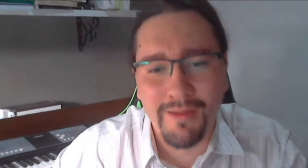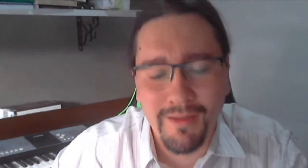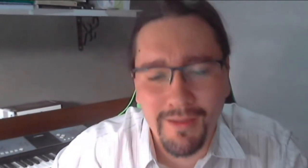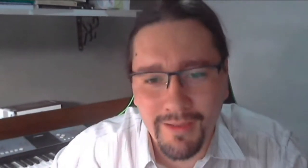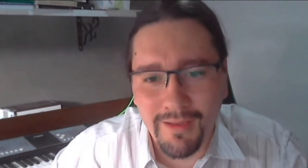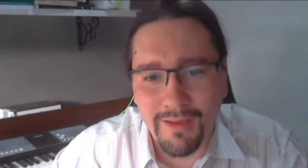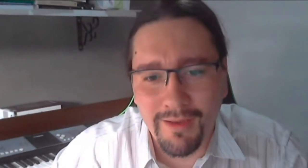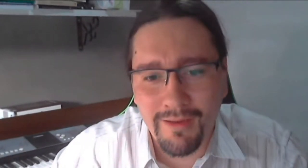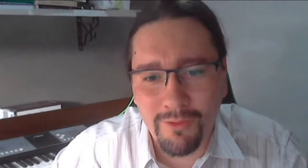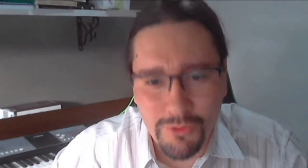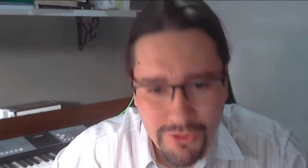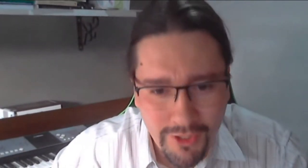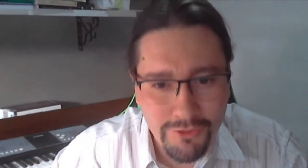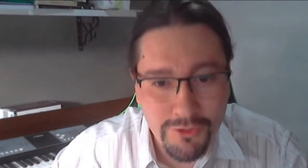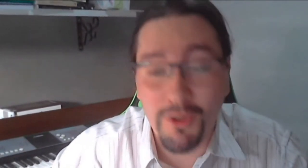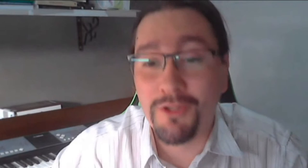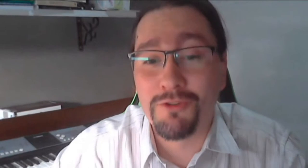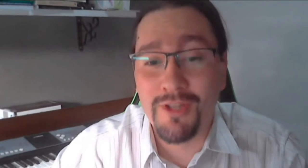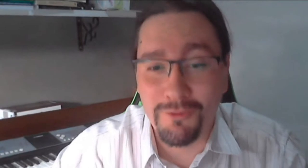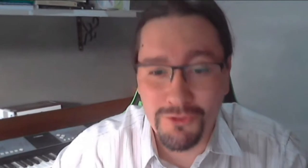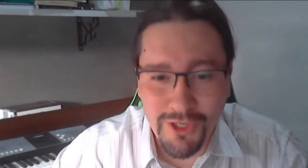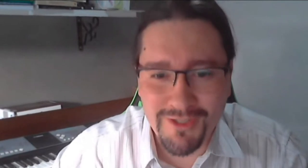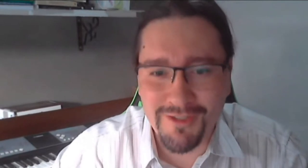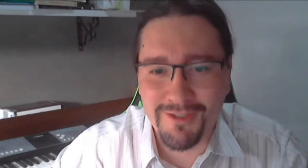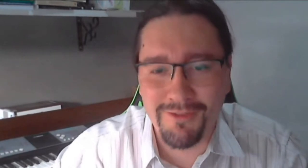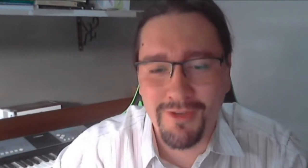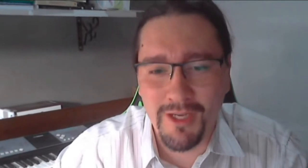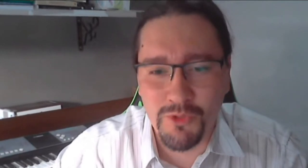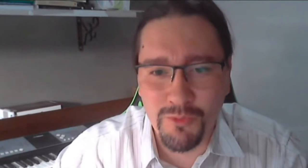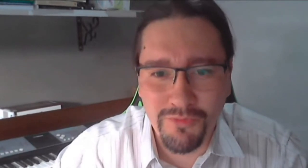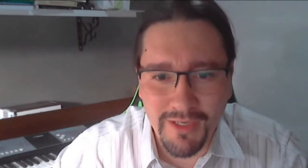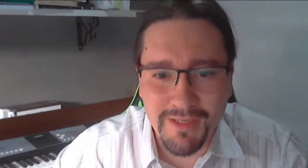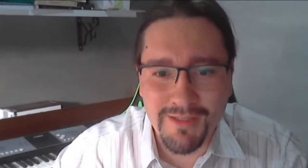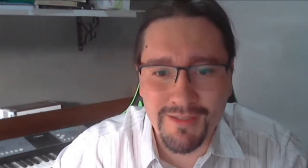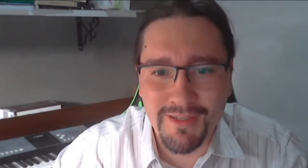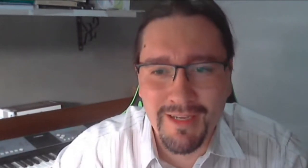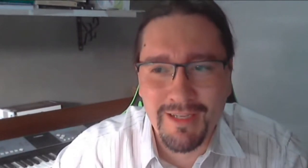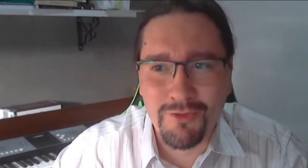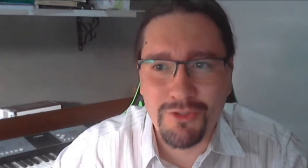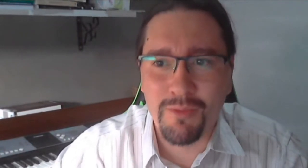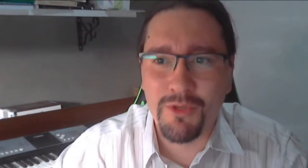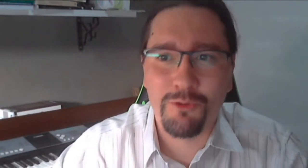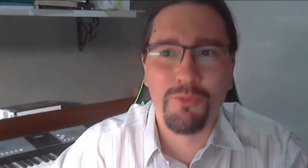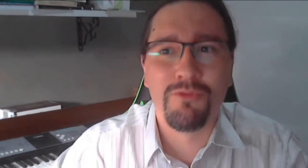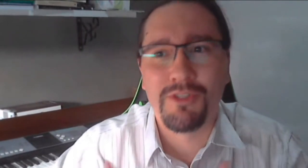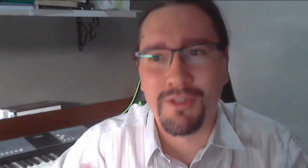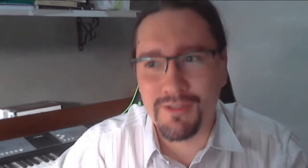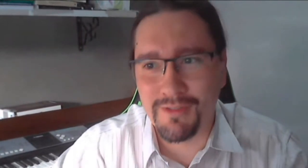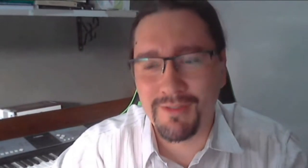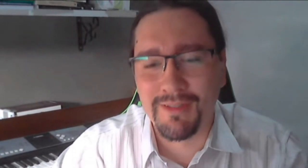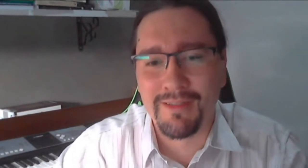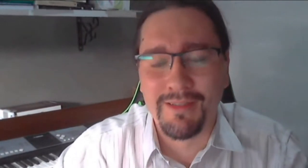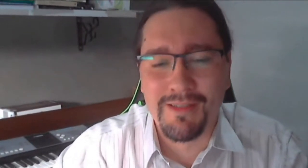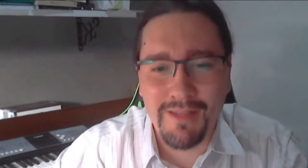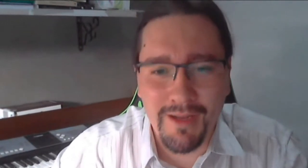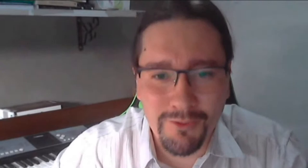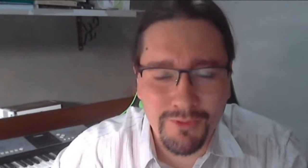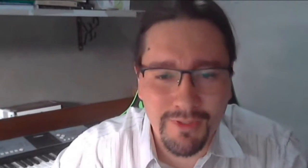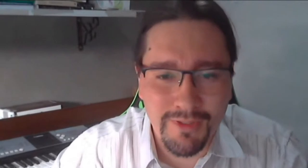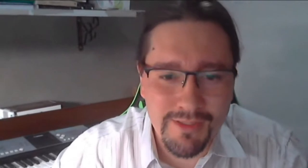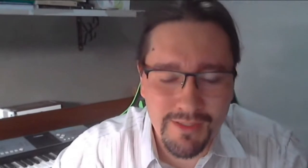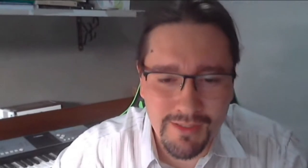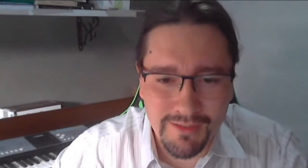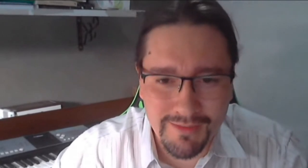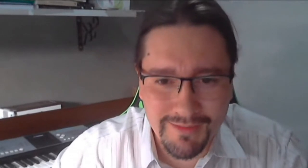buscar conselhos, podem nos dar notícias, que ficaremos muito felizes de saber como vocês, né,